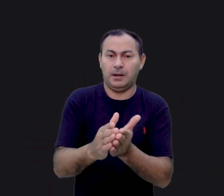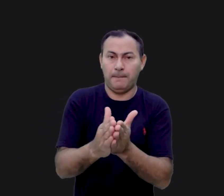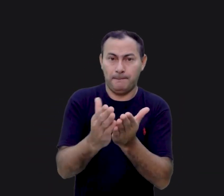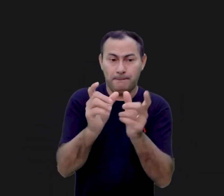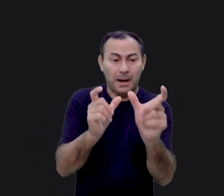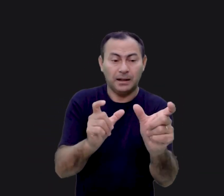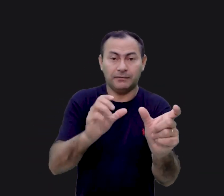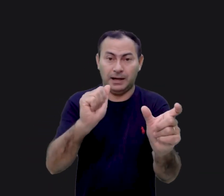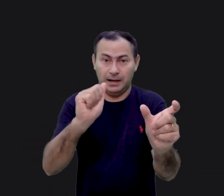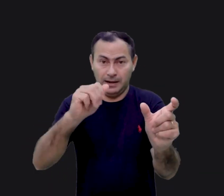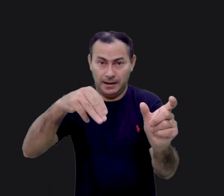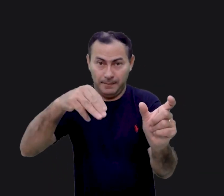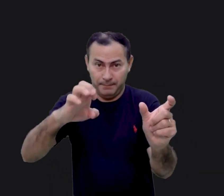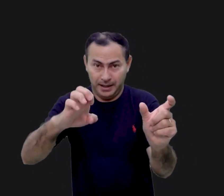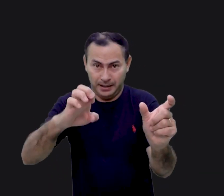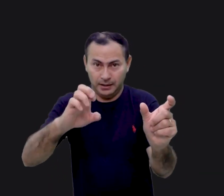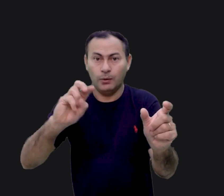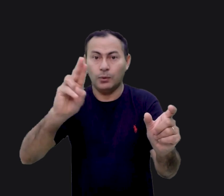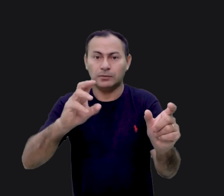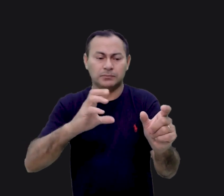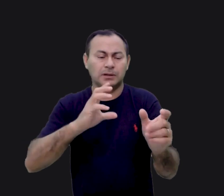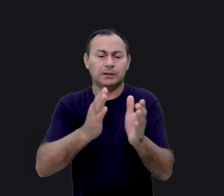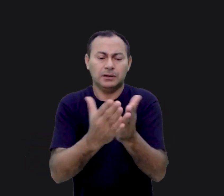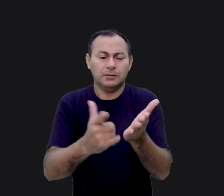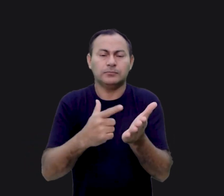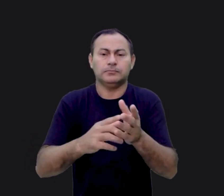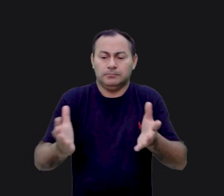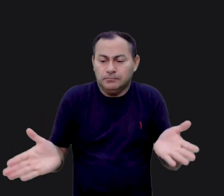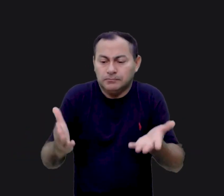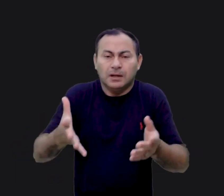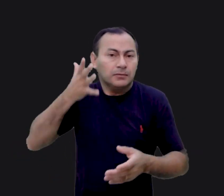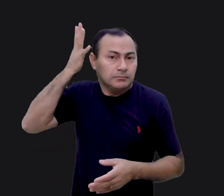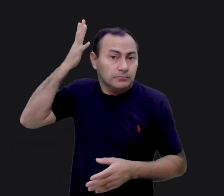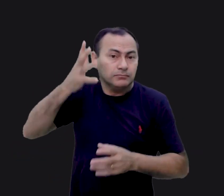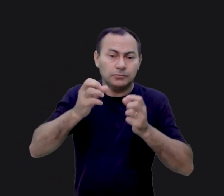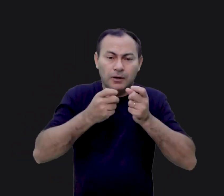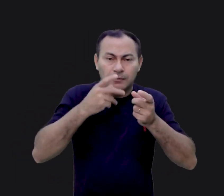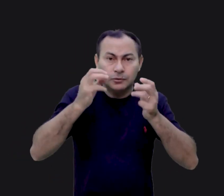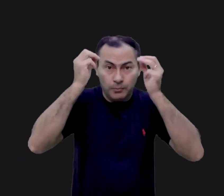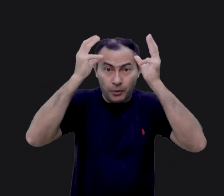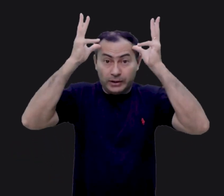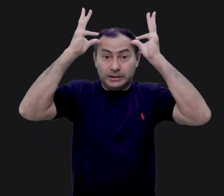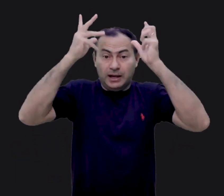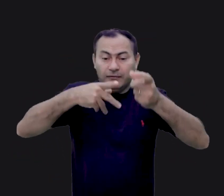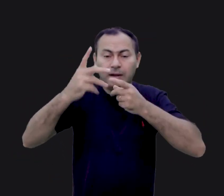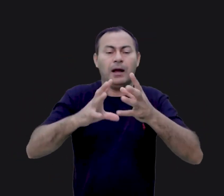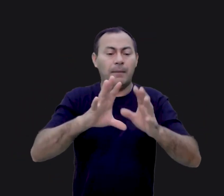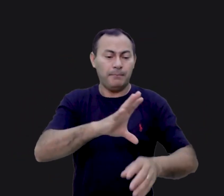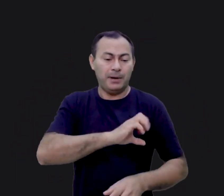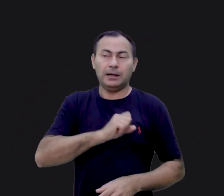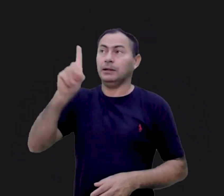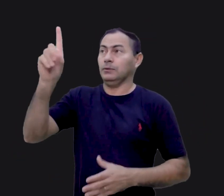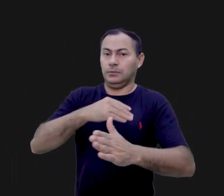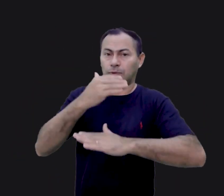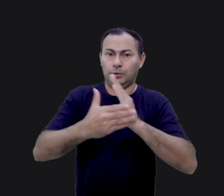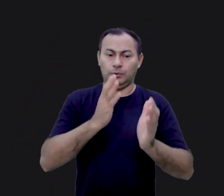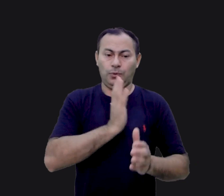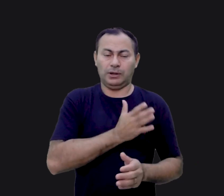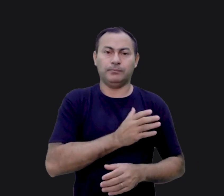ame é usada muitas vezes nesse livro principalmente nas exortações de Moisés para amar a Deus e todo o coração amor